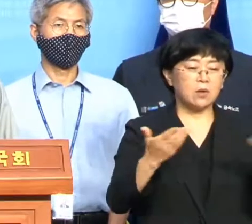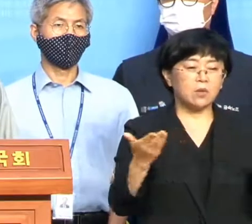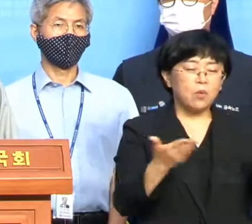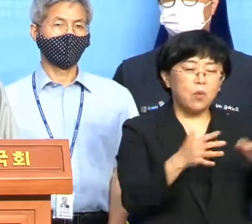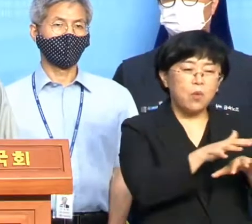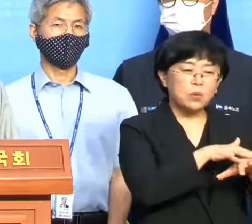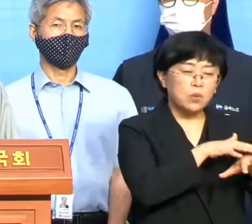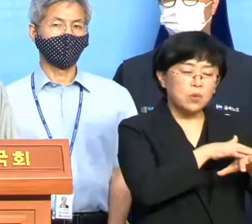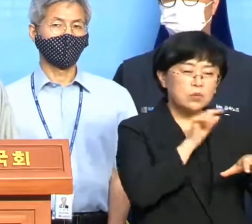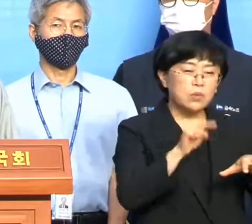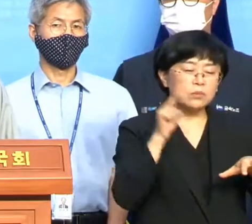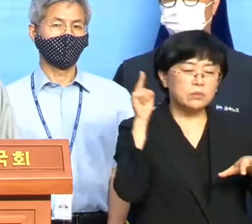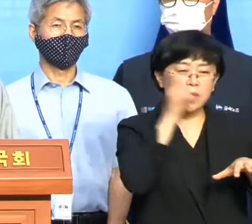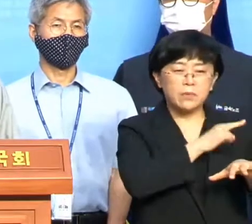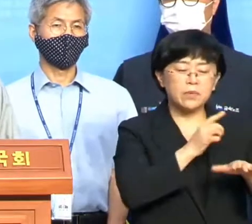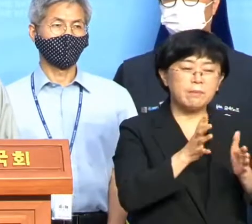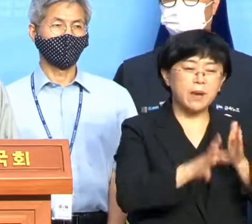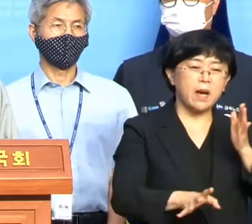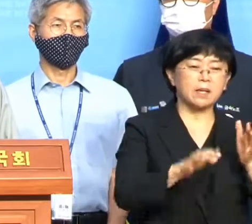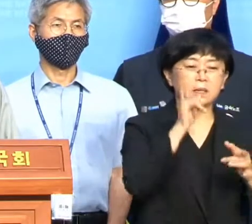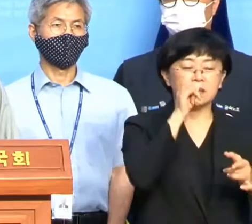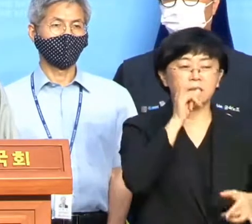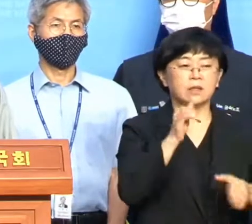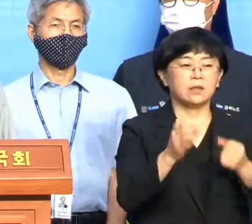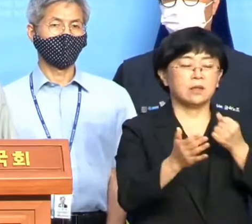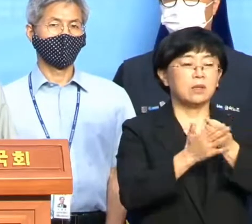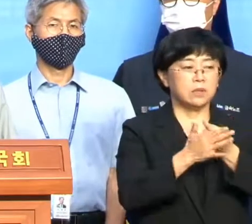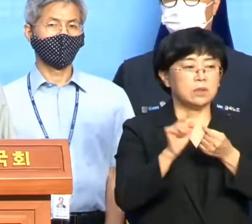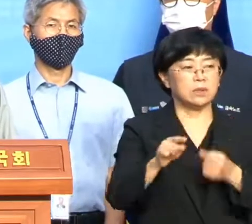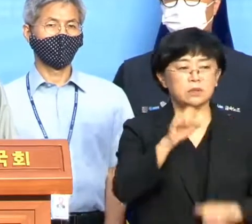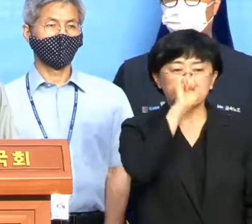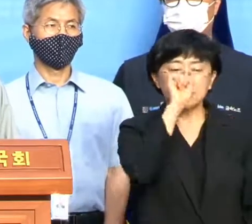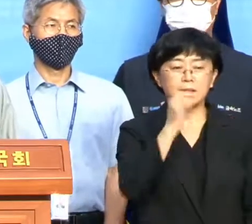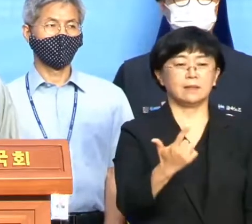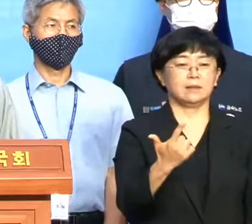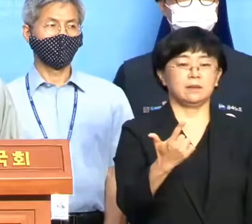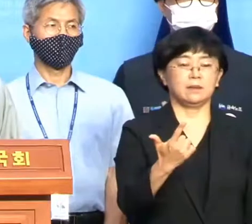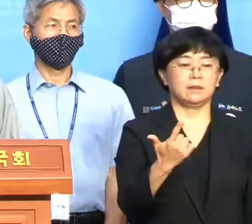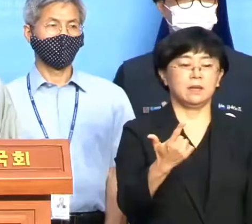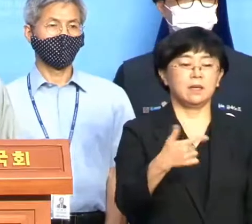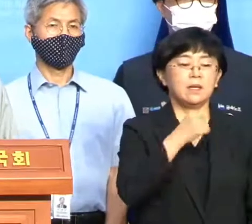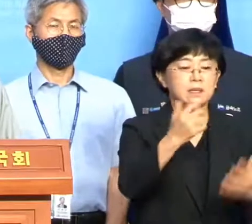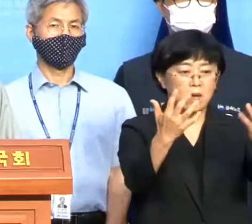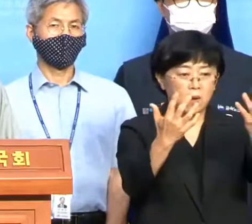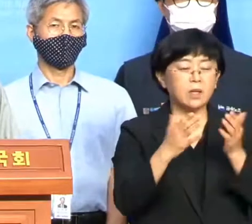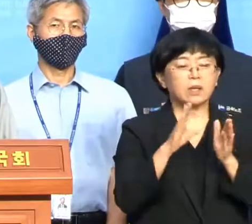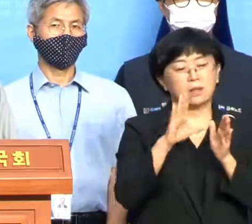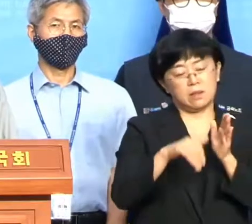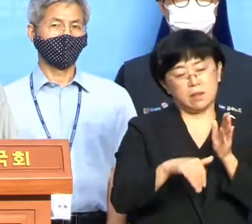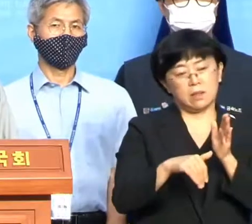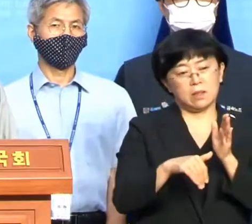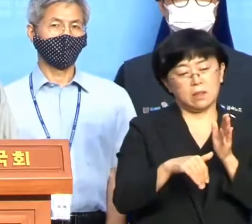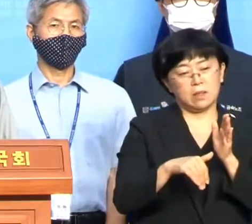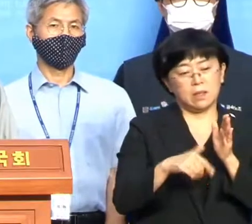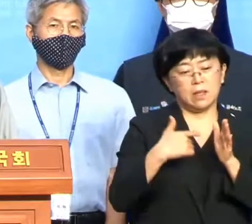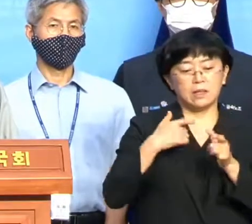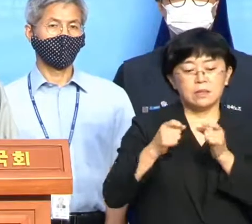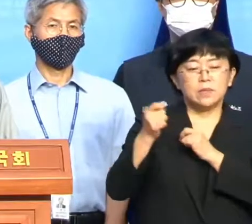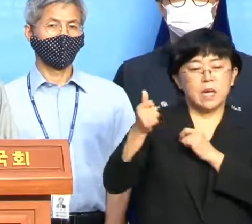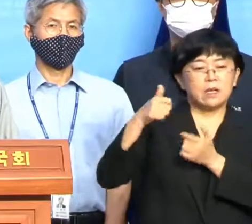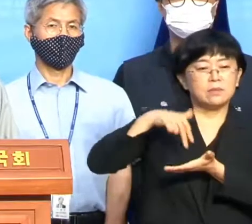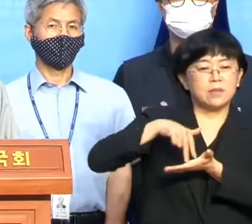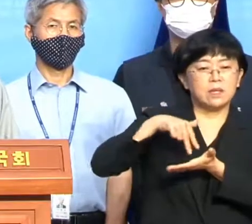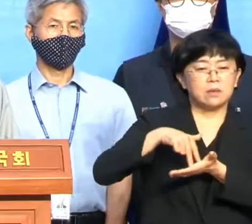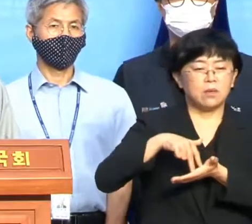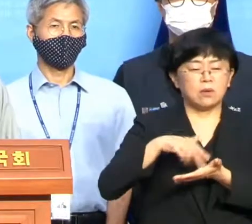쪽으로 흐르고 롱타임 이 너무 심한 이들 안좋은 쪽으로 해서 디자인을 함에 대해서 지부장 한 사람 이렇게 행자